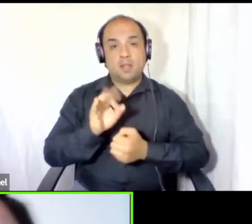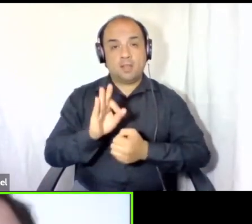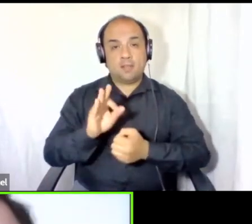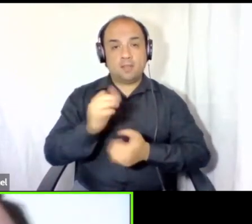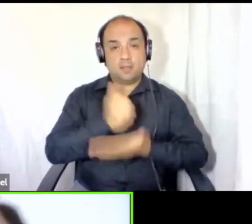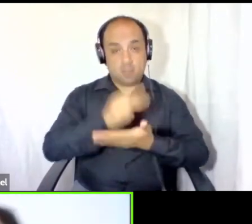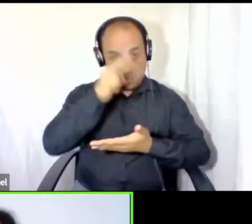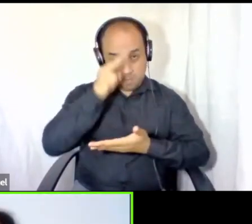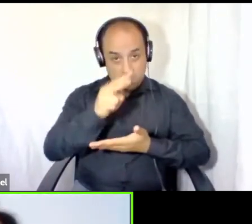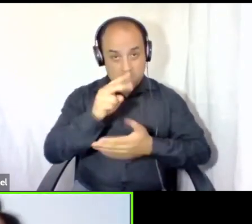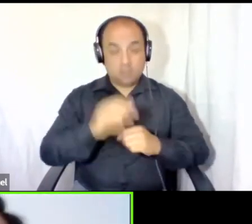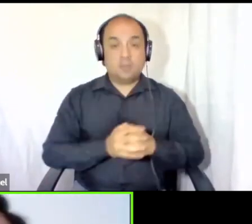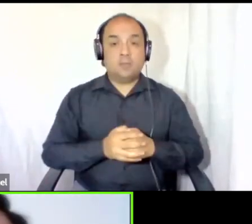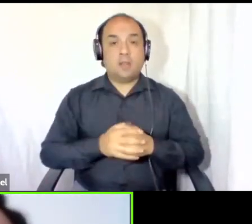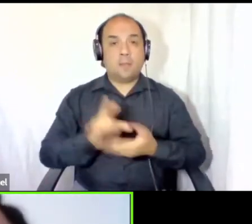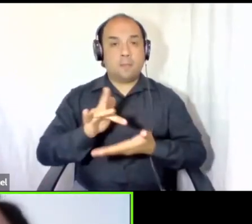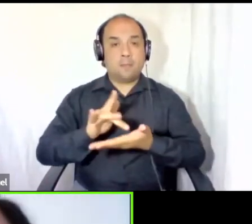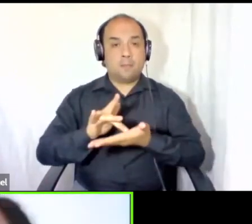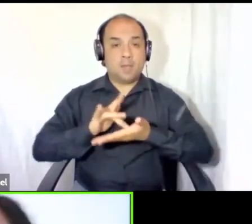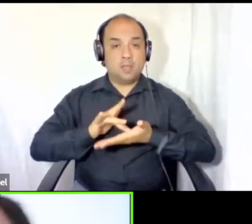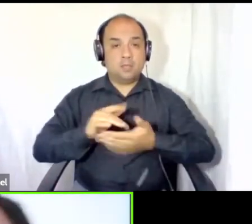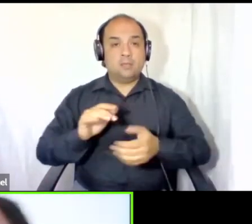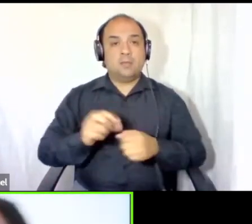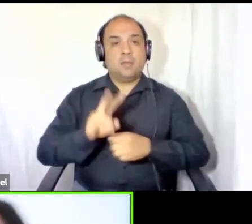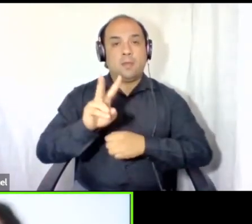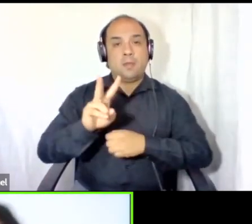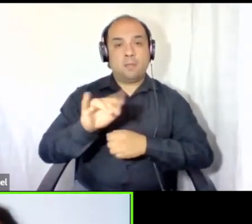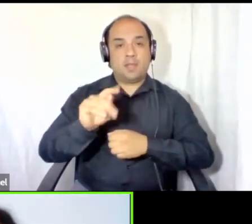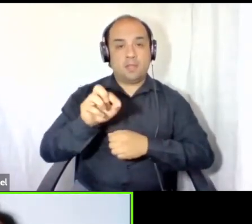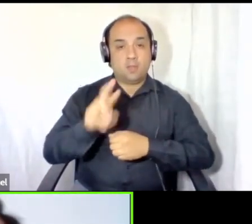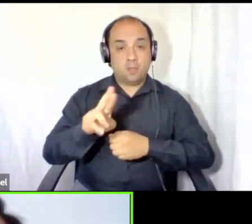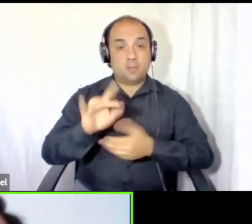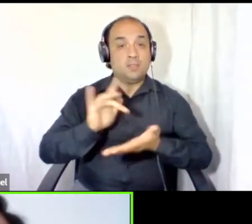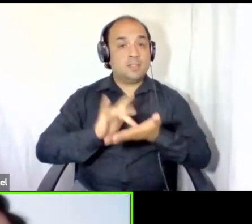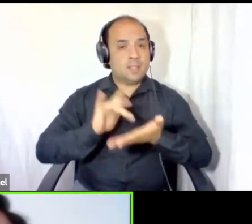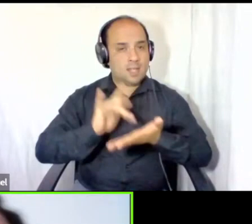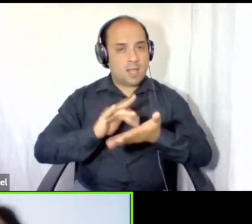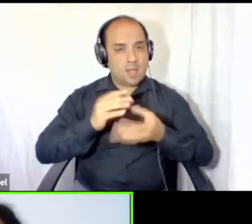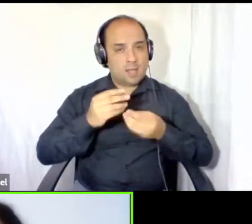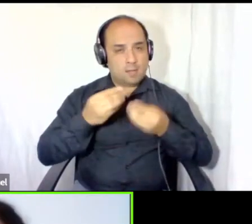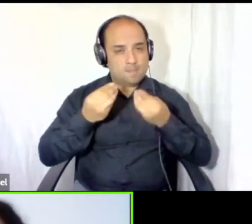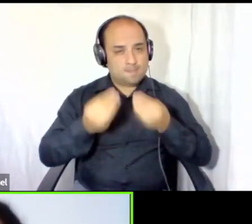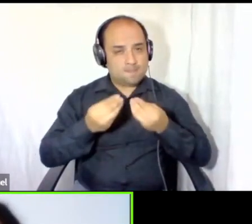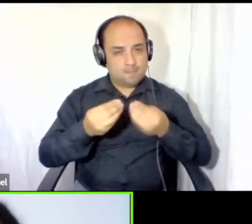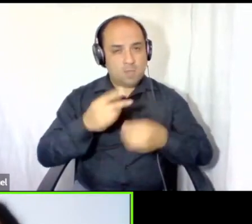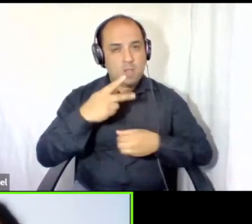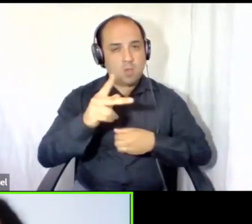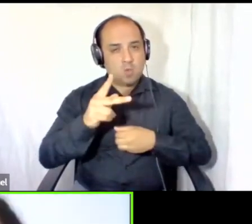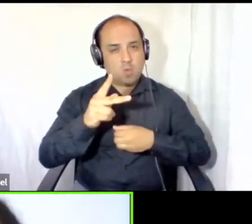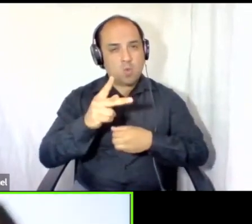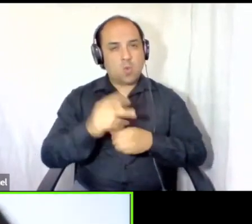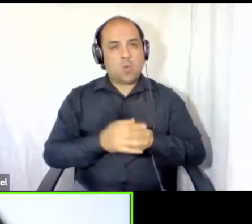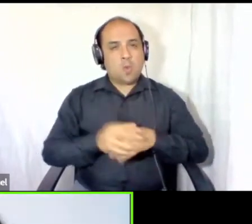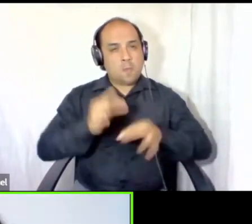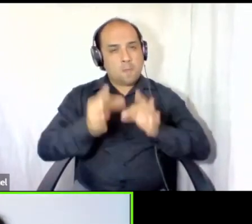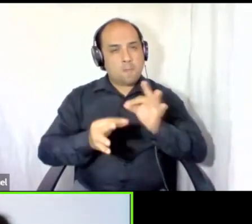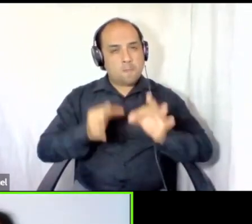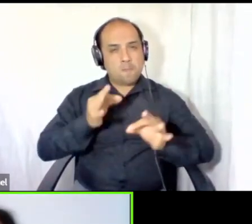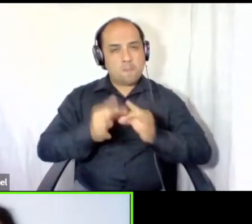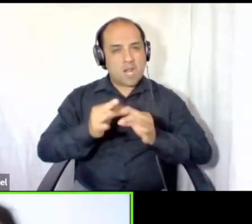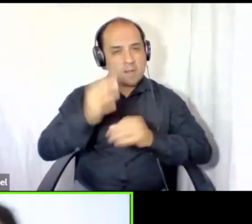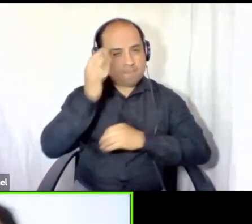su apoyo. Víctor, muchísimas, muchísimas gracias por todas tus atinadas reflexiones, ¿no?